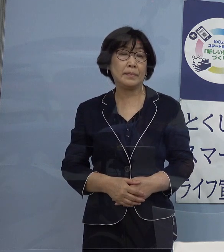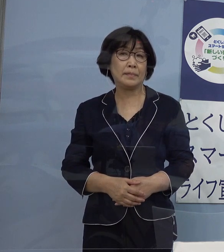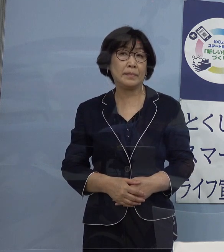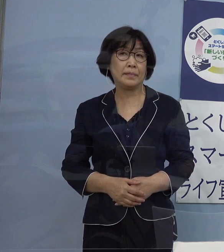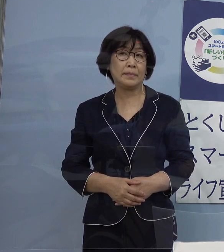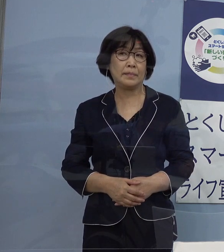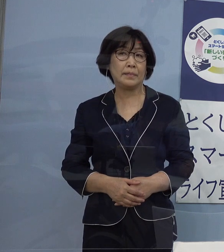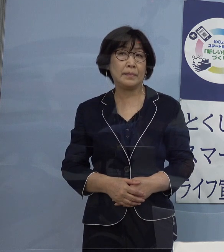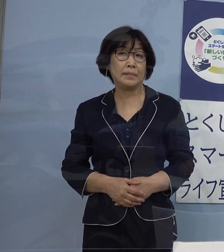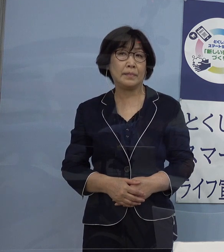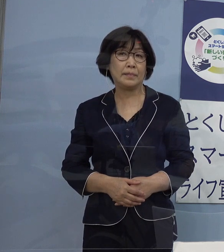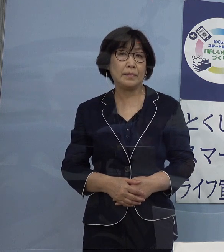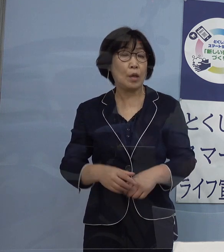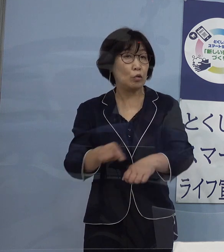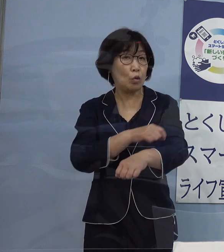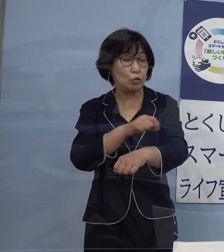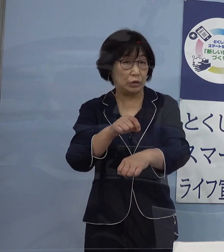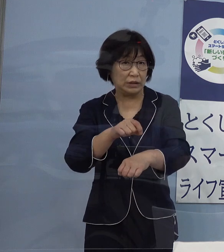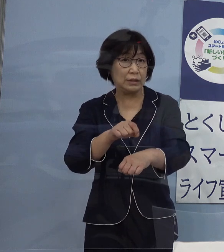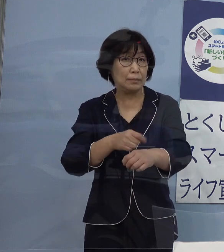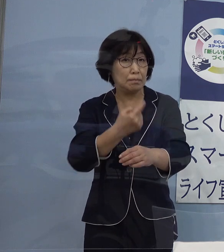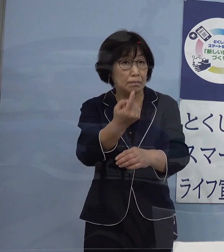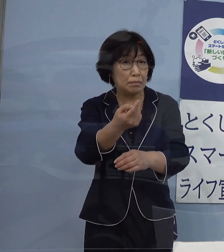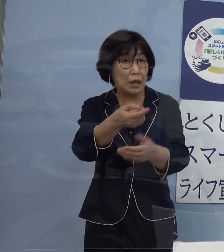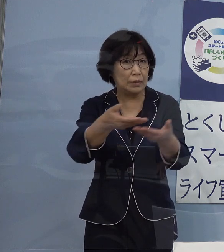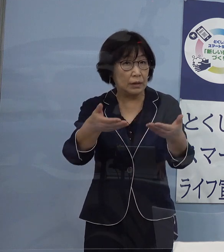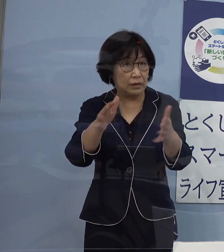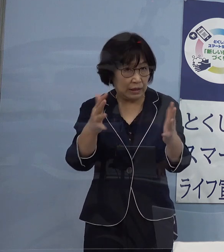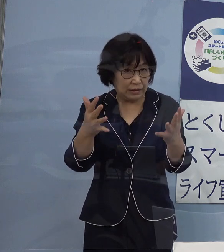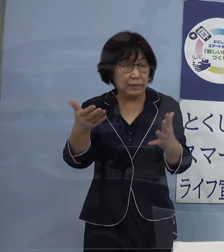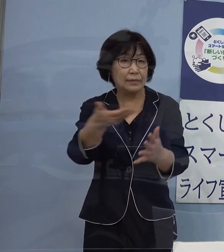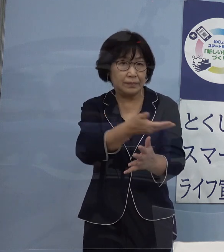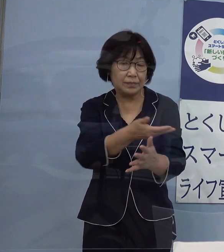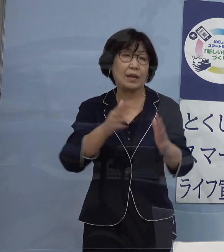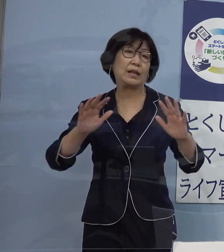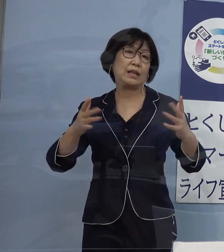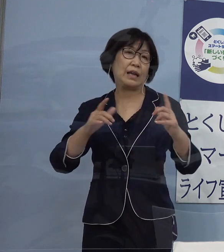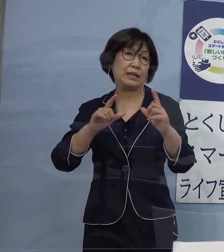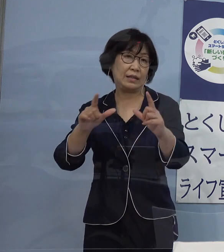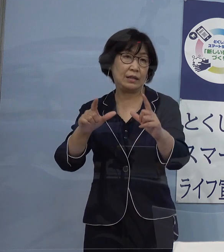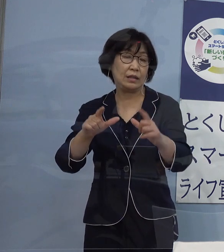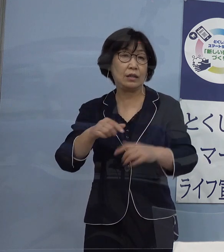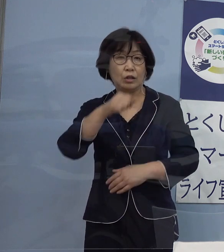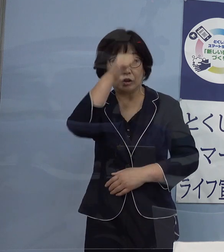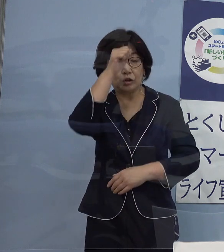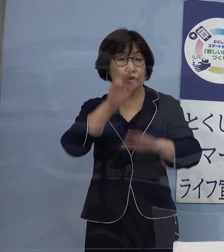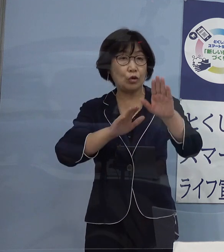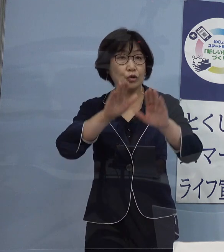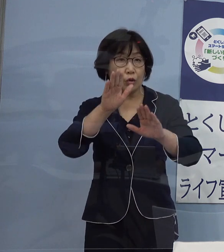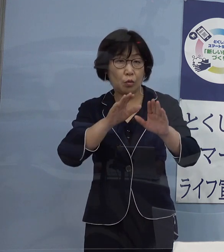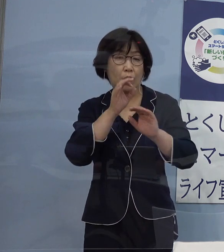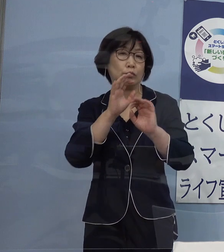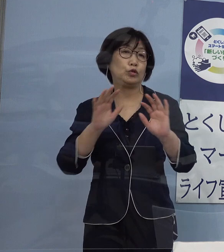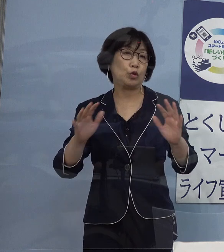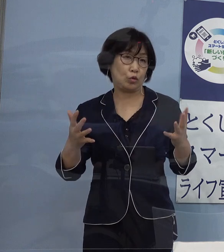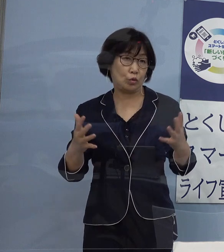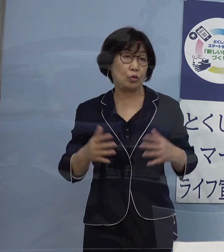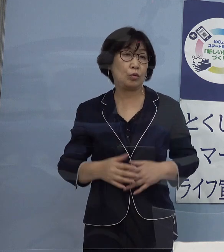で、特に立ち寄り先っていうのはないというか。 はい、ありません。 で、症状無症状。 無症状です。 はい、